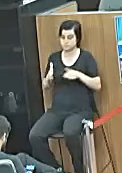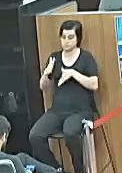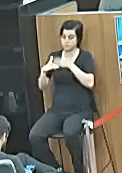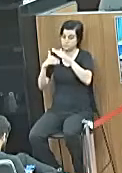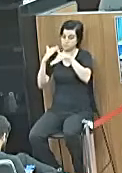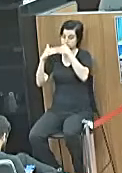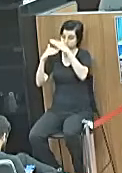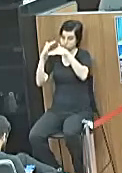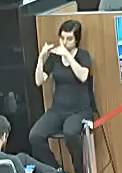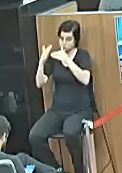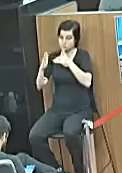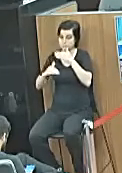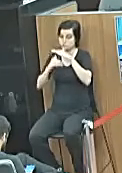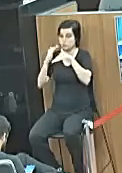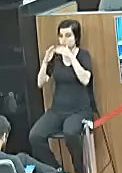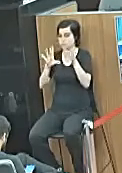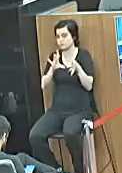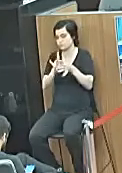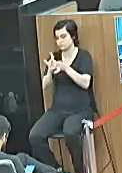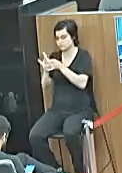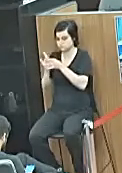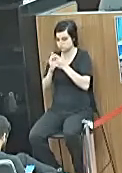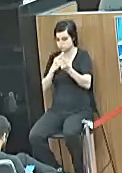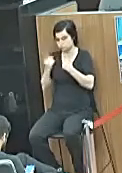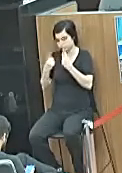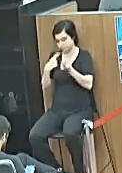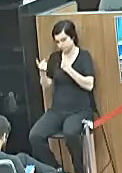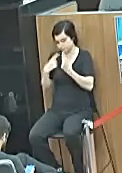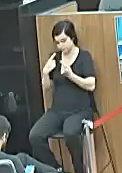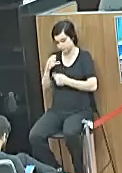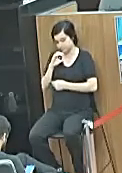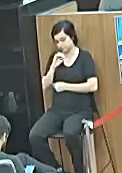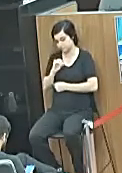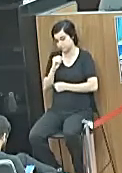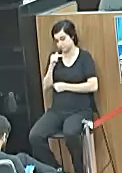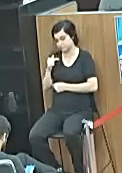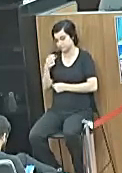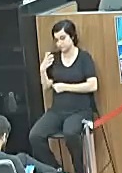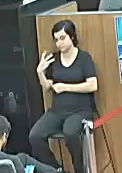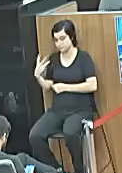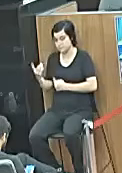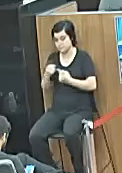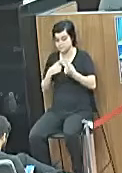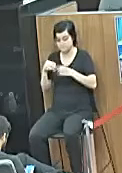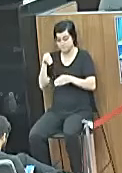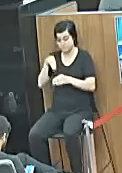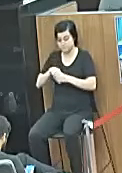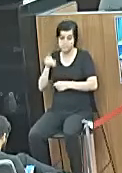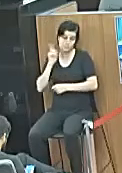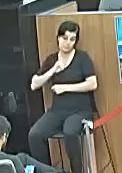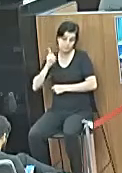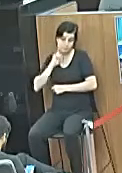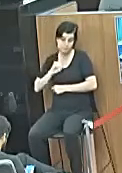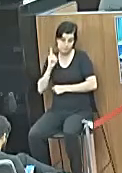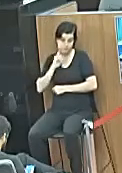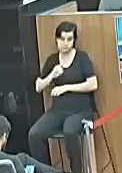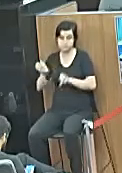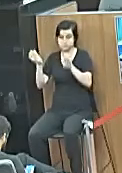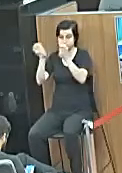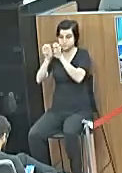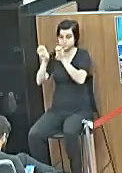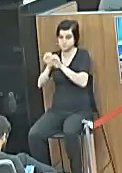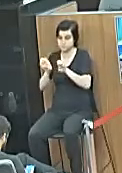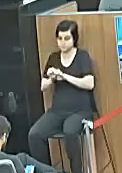desenvolvimento e integração regional 107 3 mobilidade minas gerais 78 1 e infraestrutura